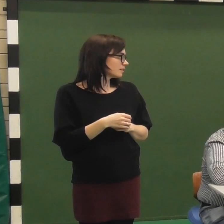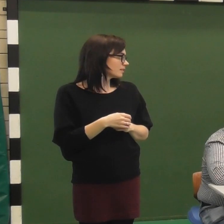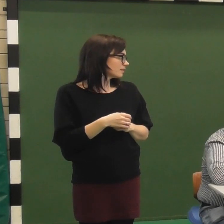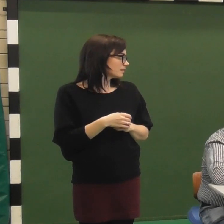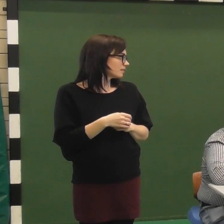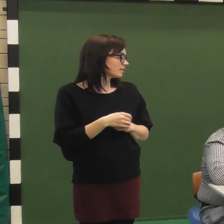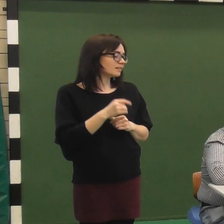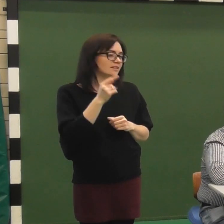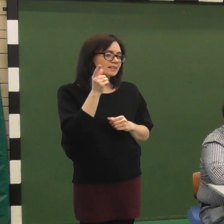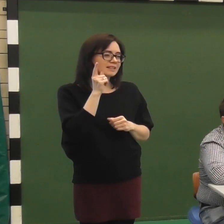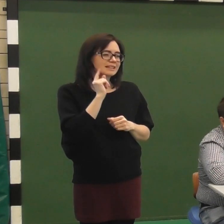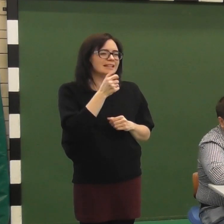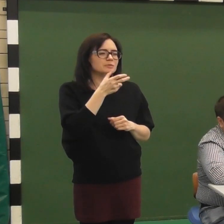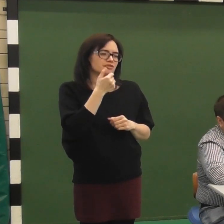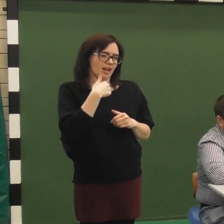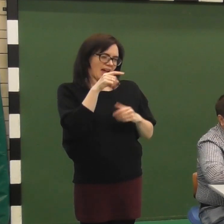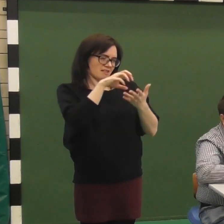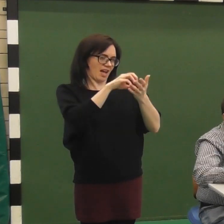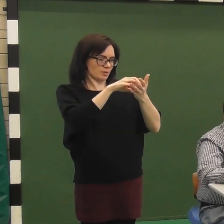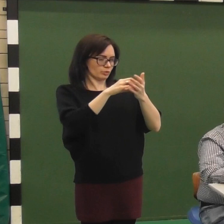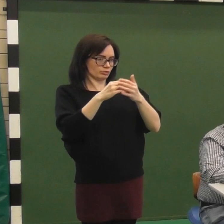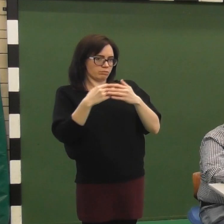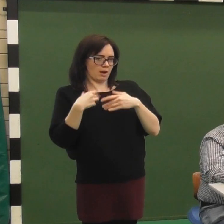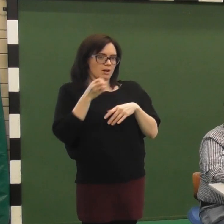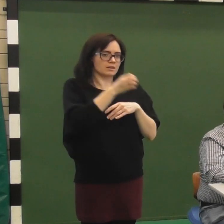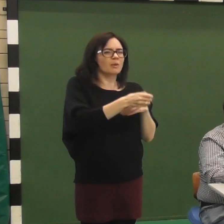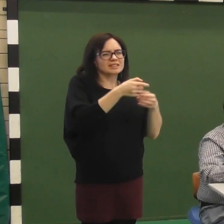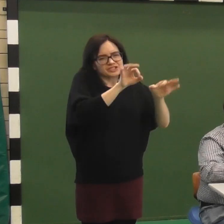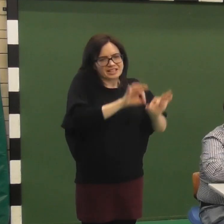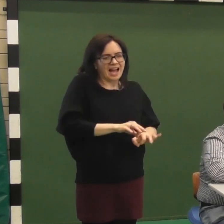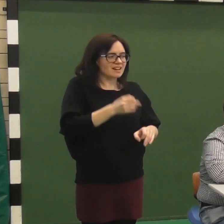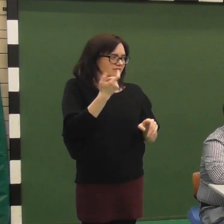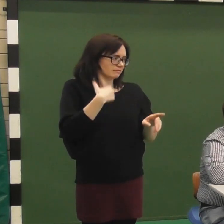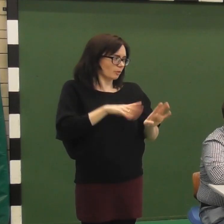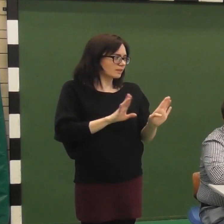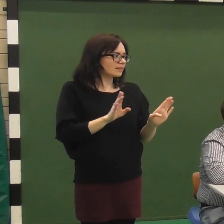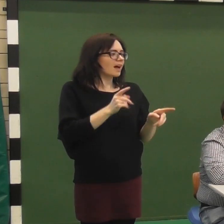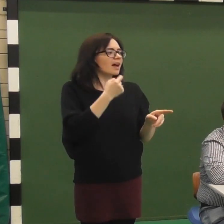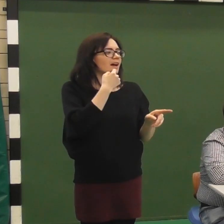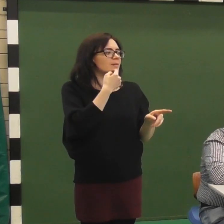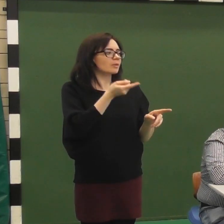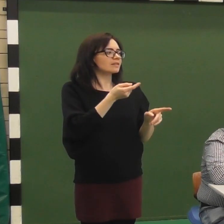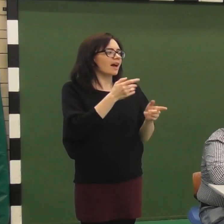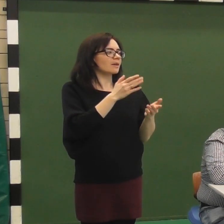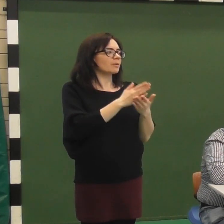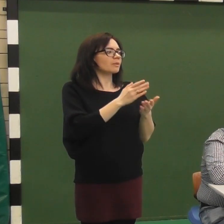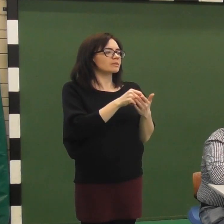Leipzigbe. Ott is volt egy gyár, de azt a gyárt már nem állították már